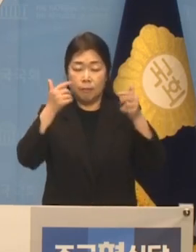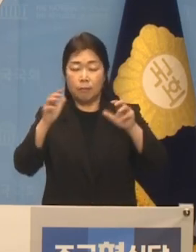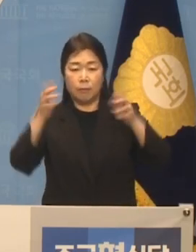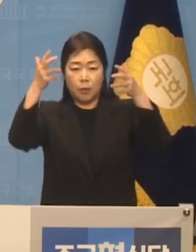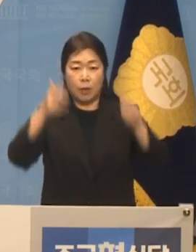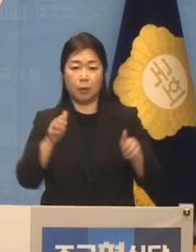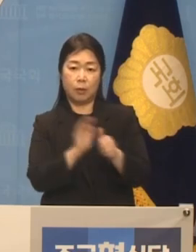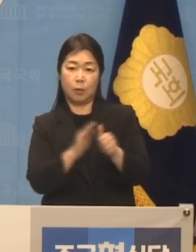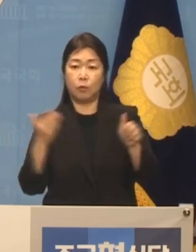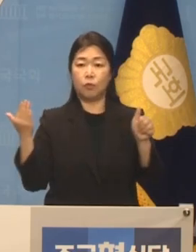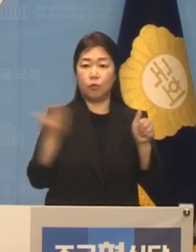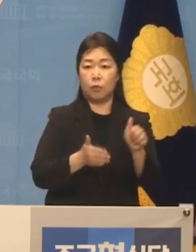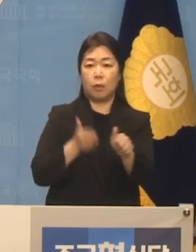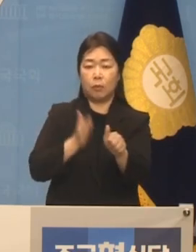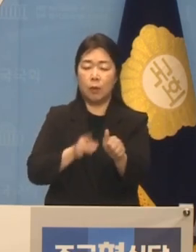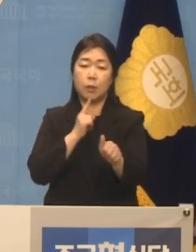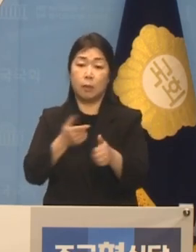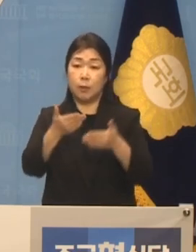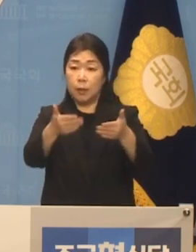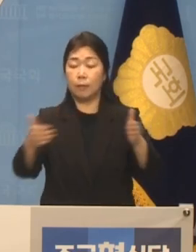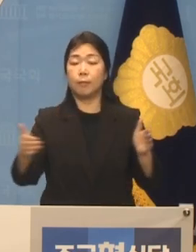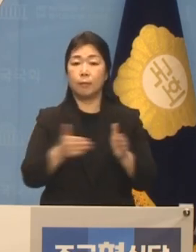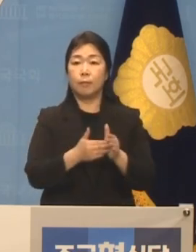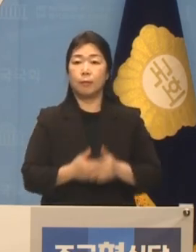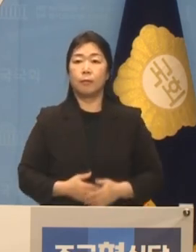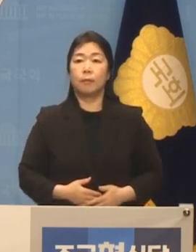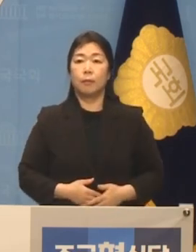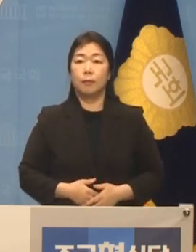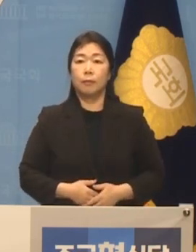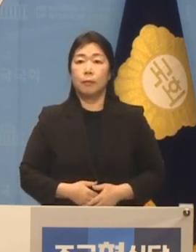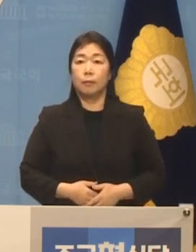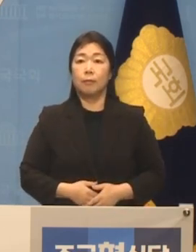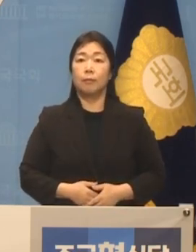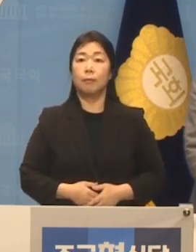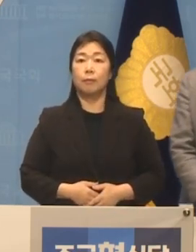지지를 호소하고자 합니다. 예, 감사합니다.